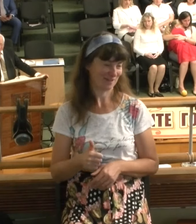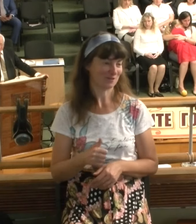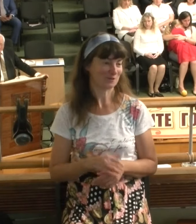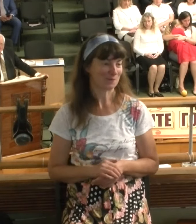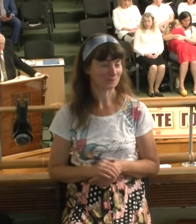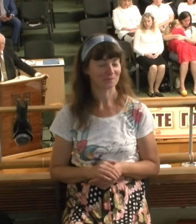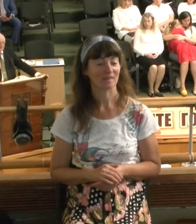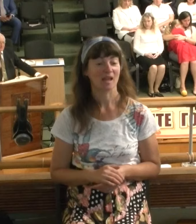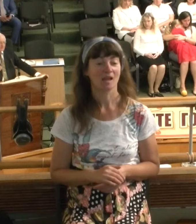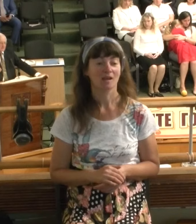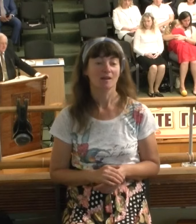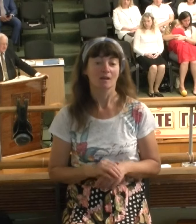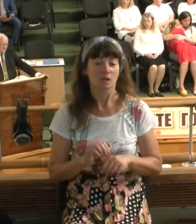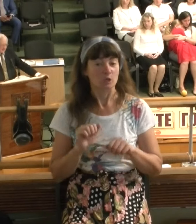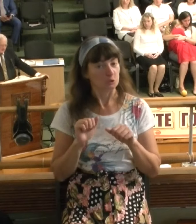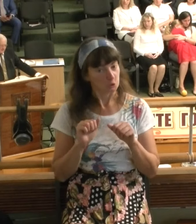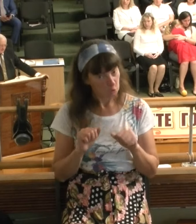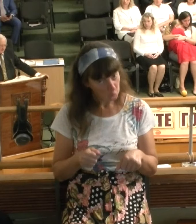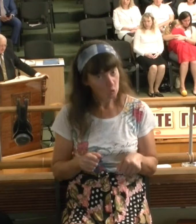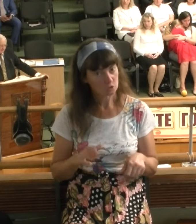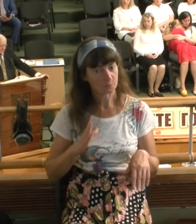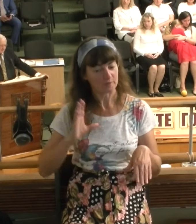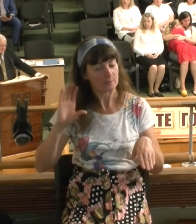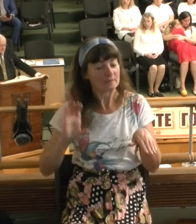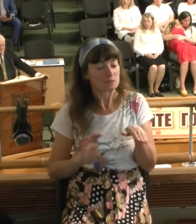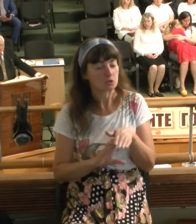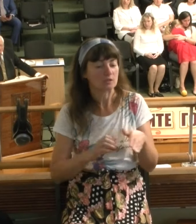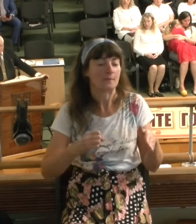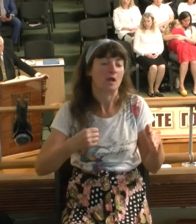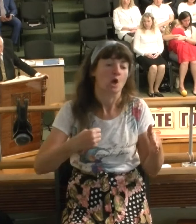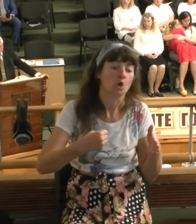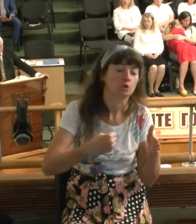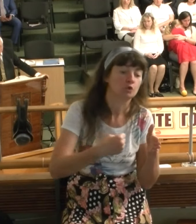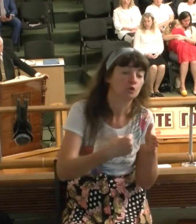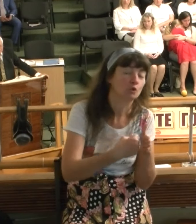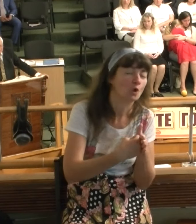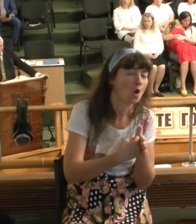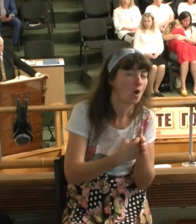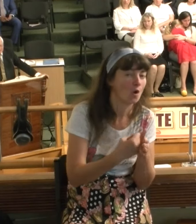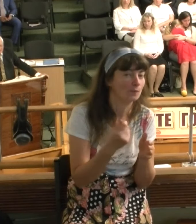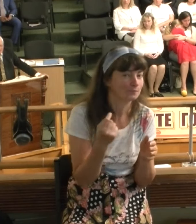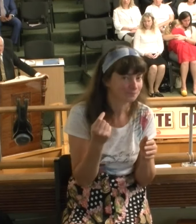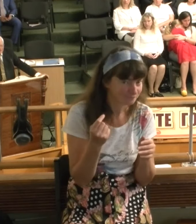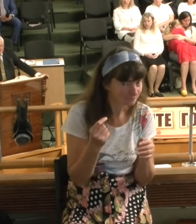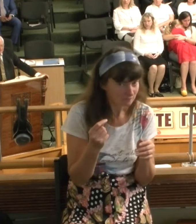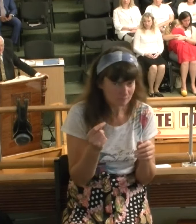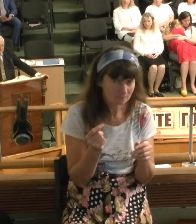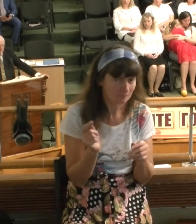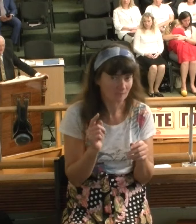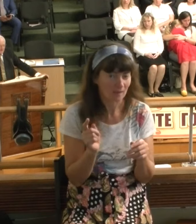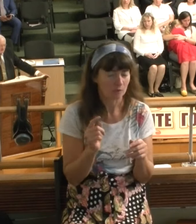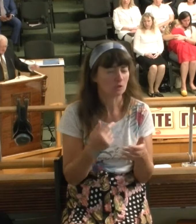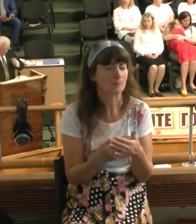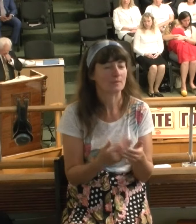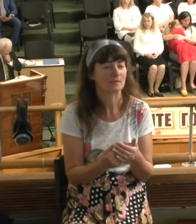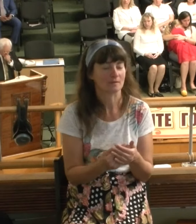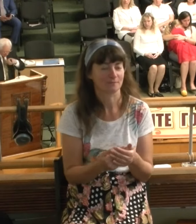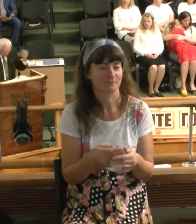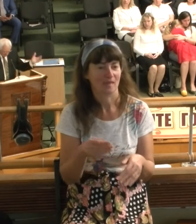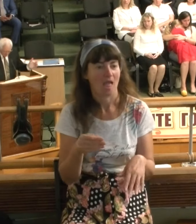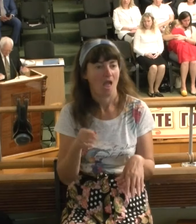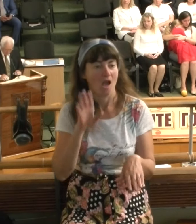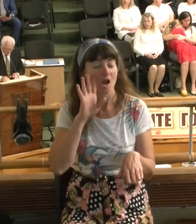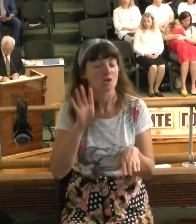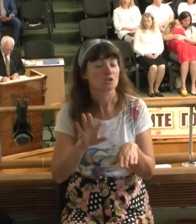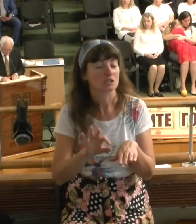у нас послушание до какого-то предела. Где-то жена мужа служит до какого-то предела, пока